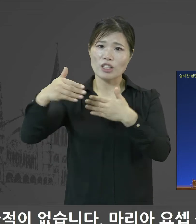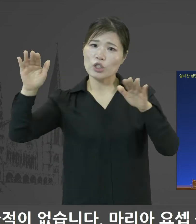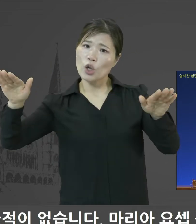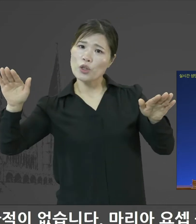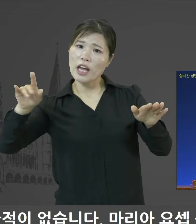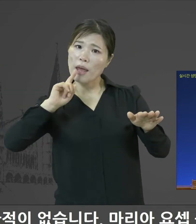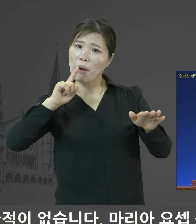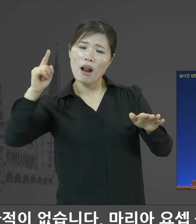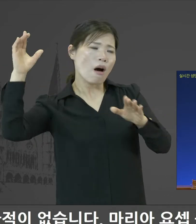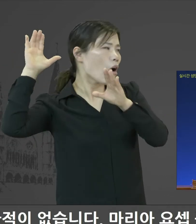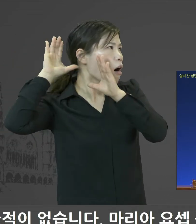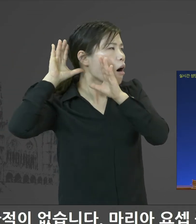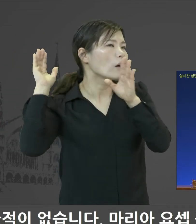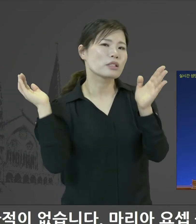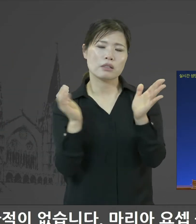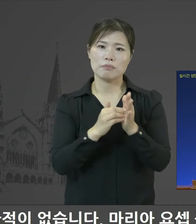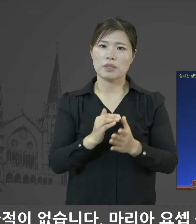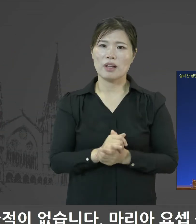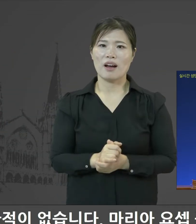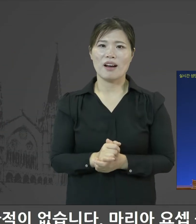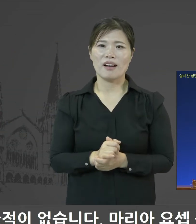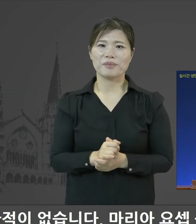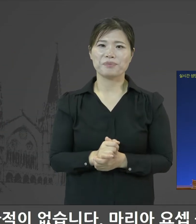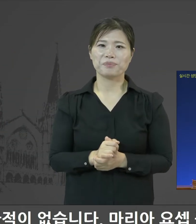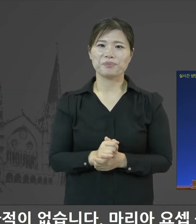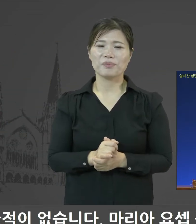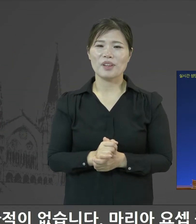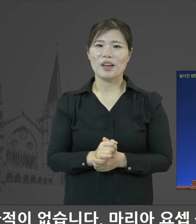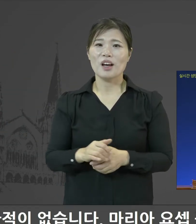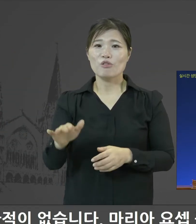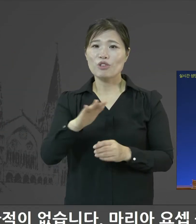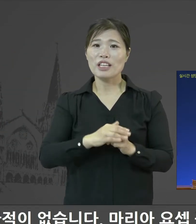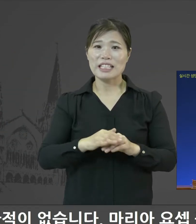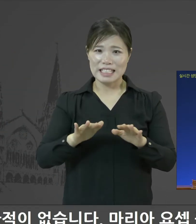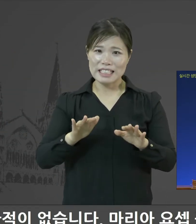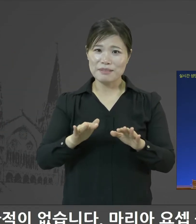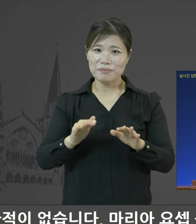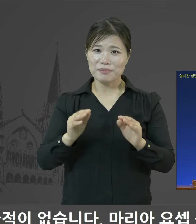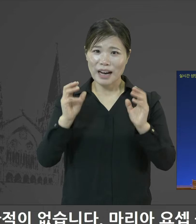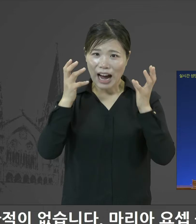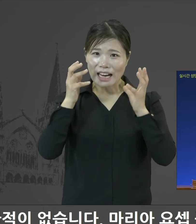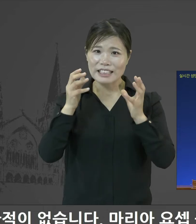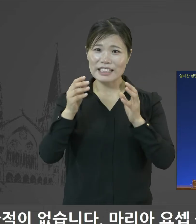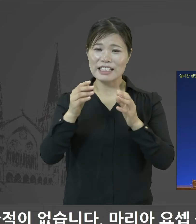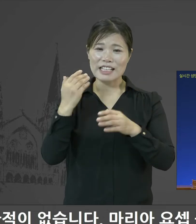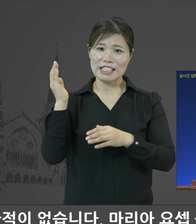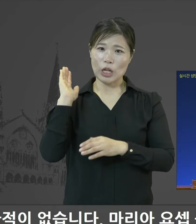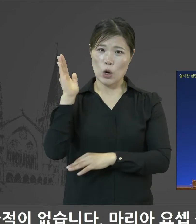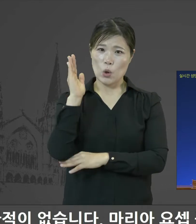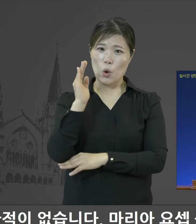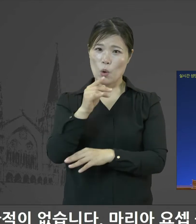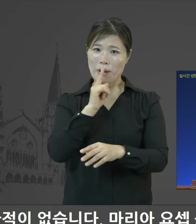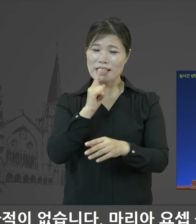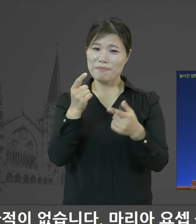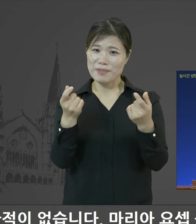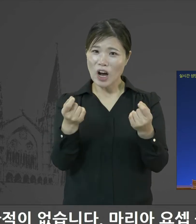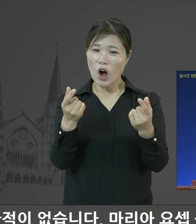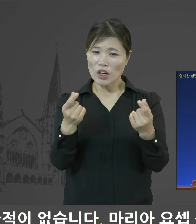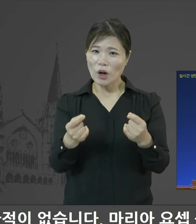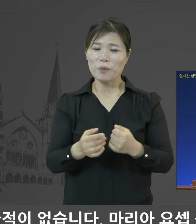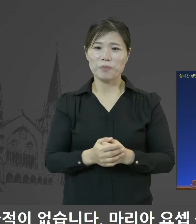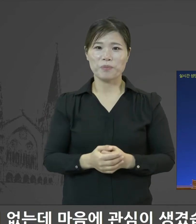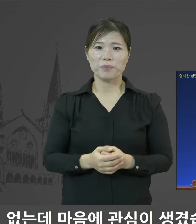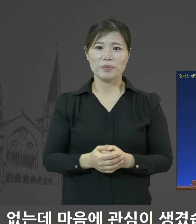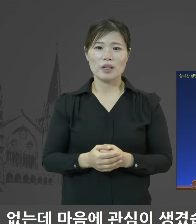들었습니다. 조금 전에 우리 교육 총 디렉하시는 목사님께서 이 설명해 주신 것처럼 여러분에게 도전한